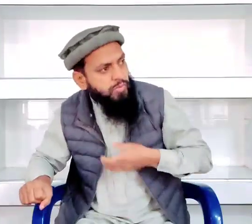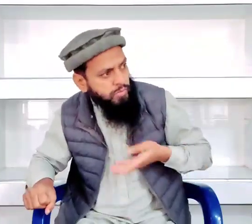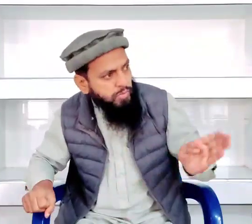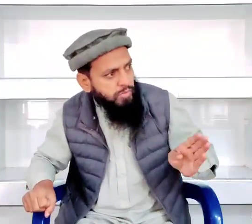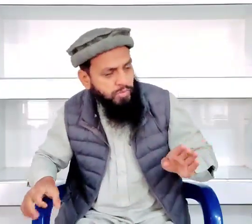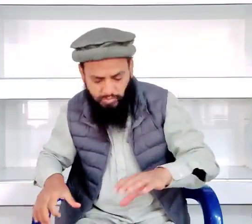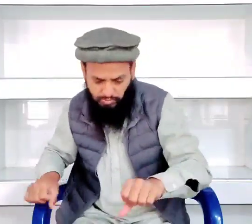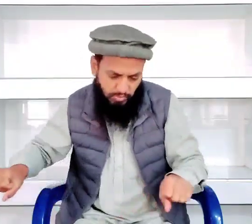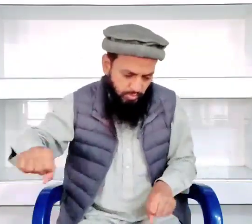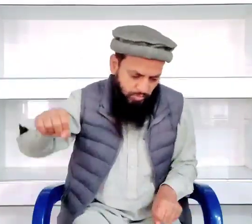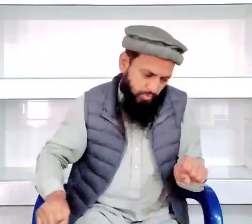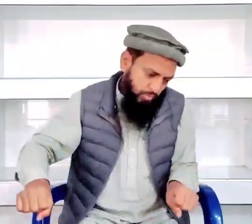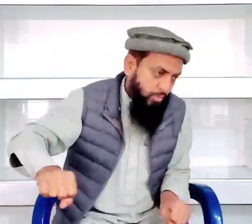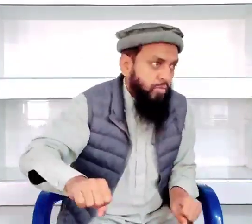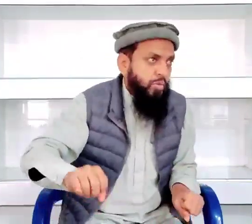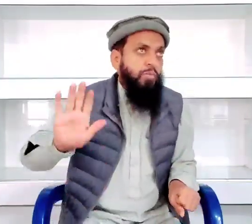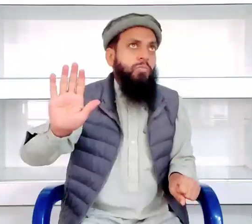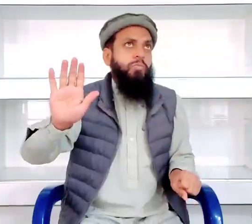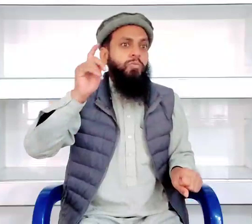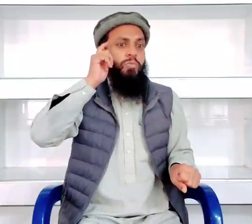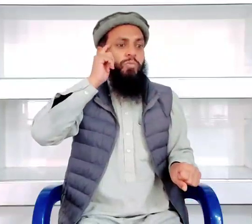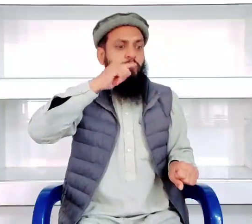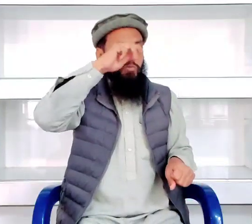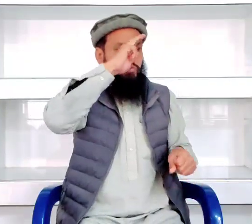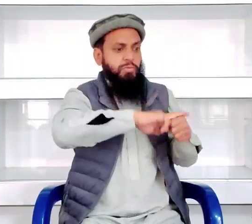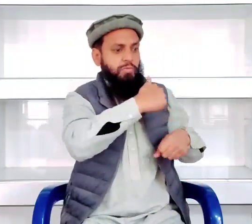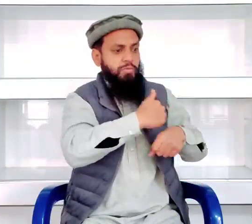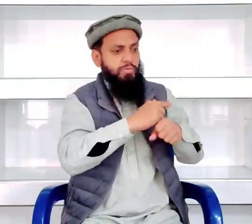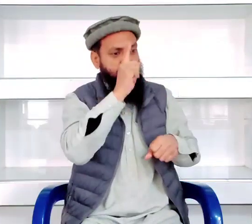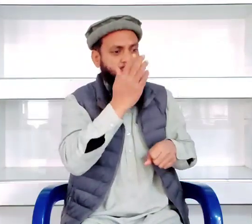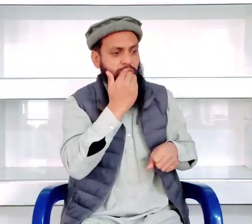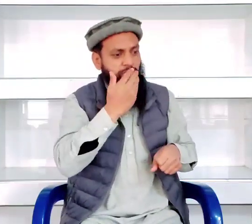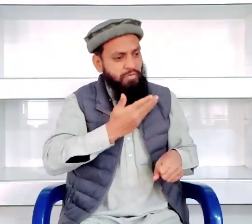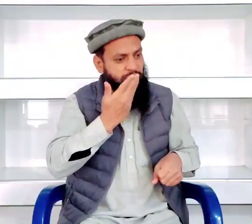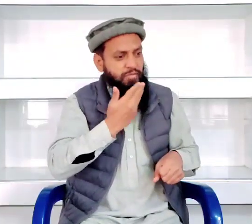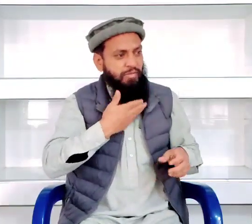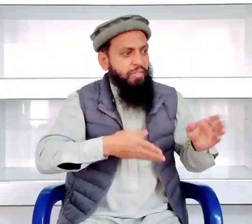يموت بيده الخير وهو على كل شيء